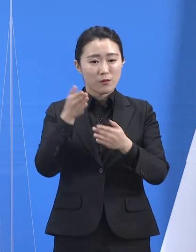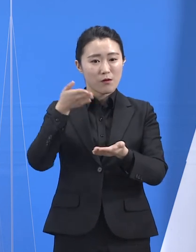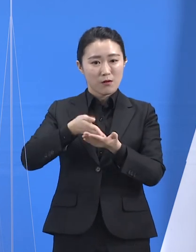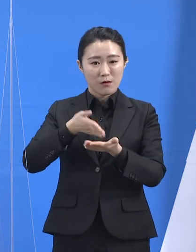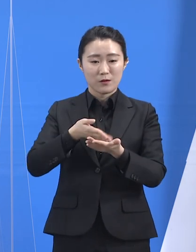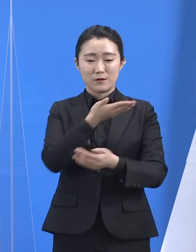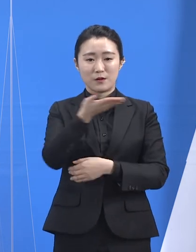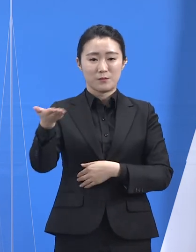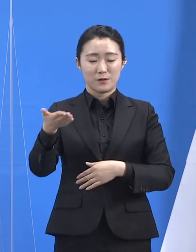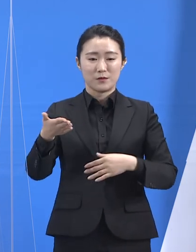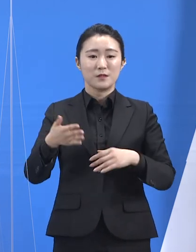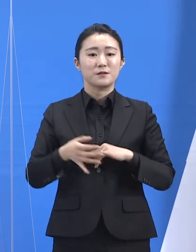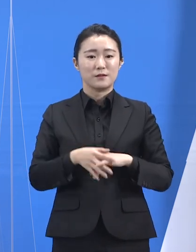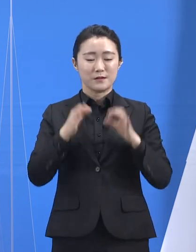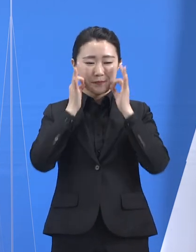감사합니다.